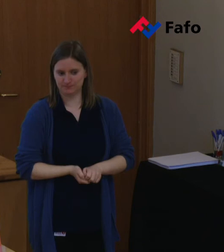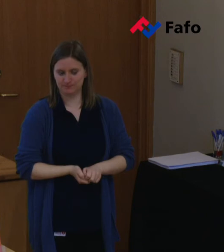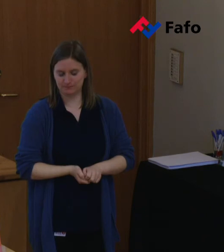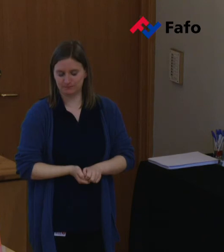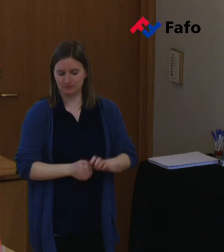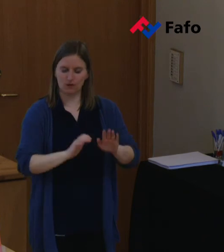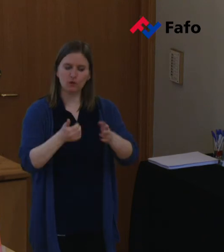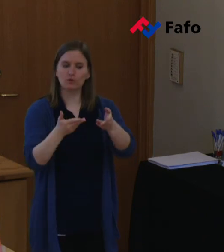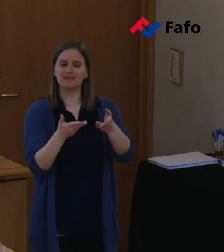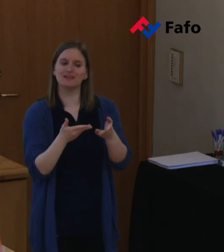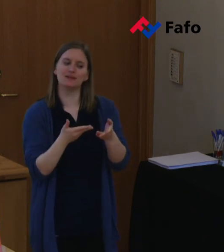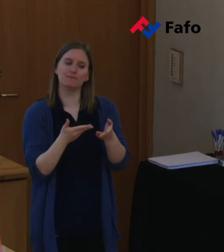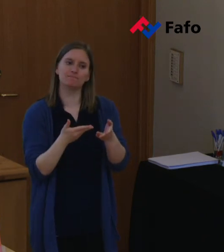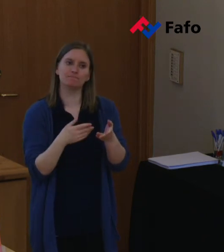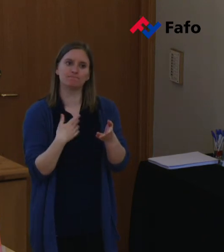gi